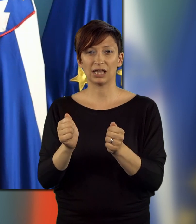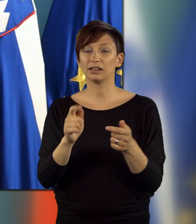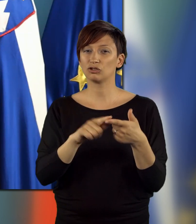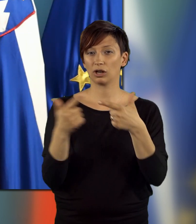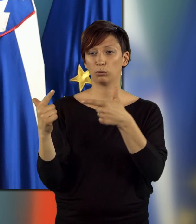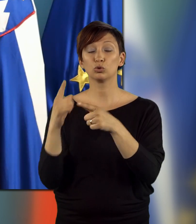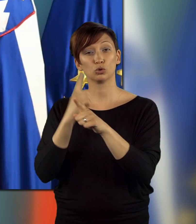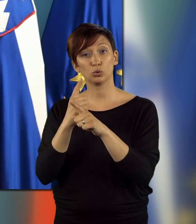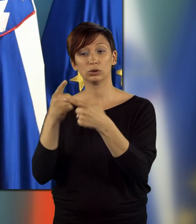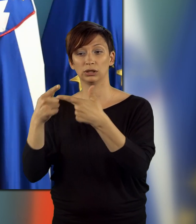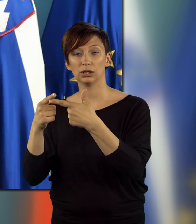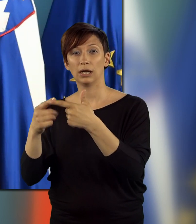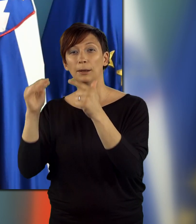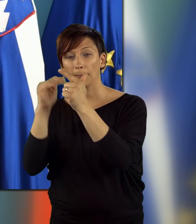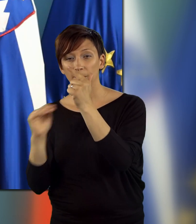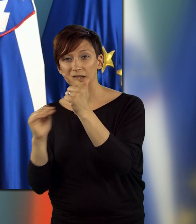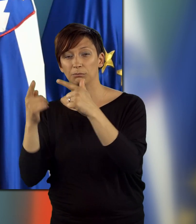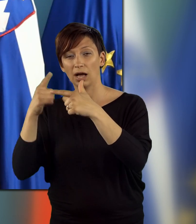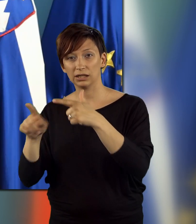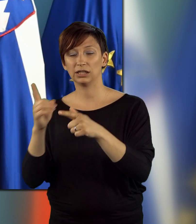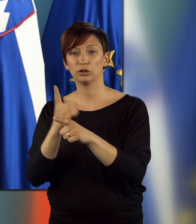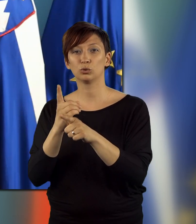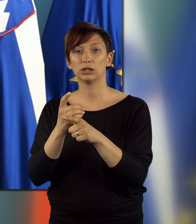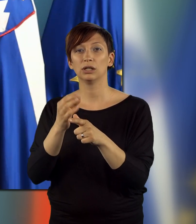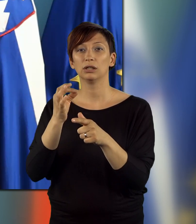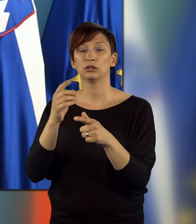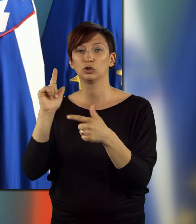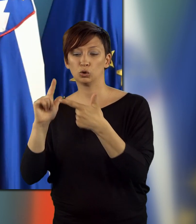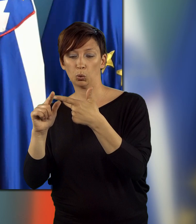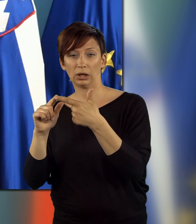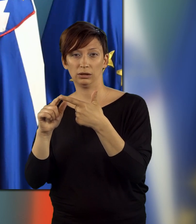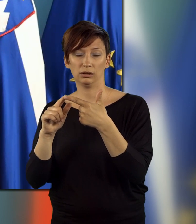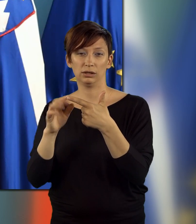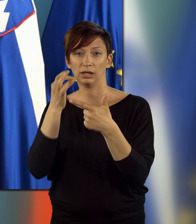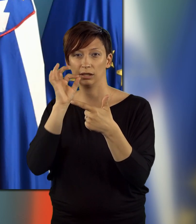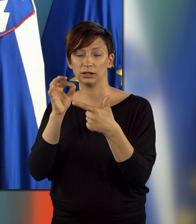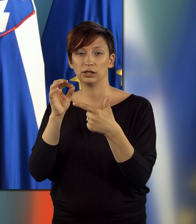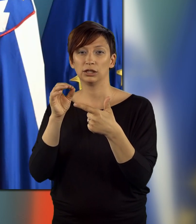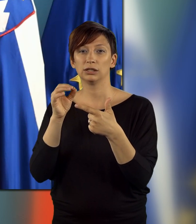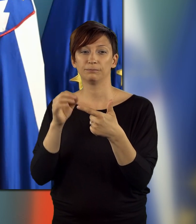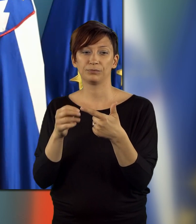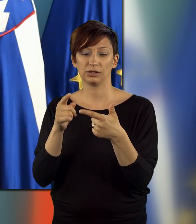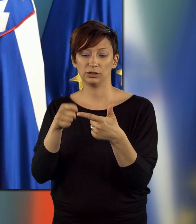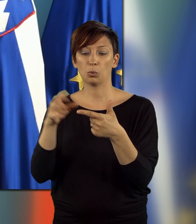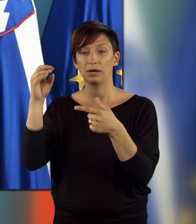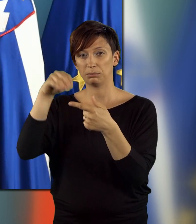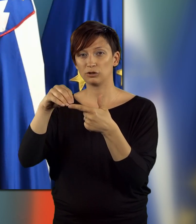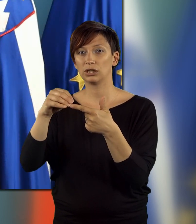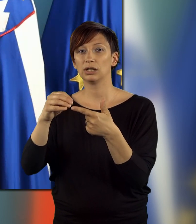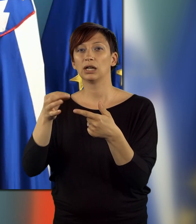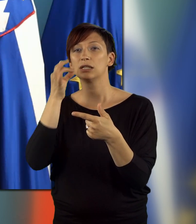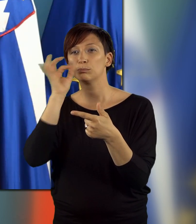ne boš naredil vsaj minimalni del tudi iz tega drugega dela variabilnega nagrajevanja, ki